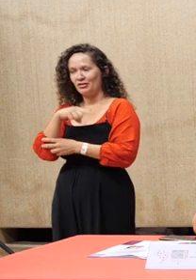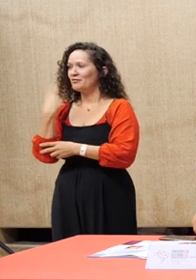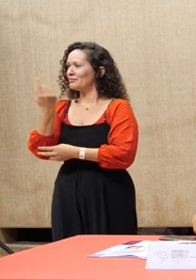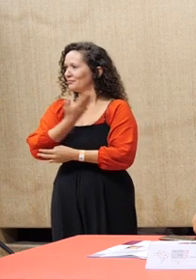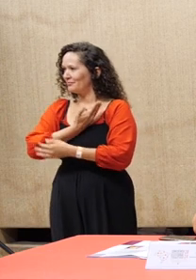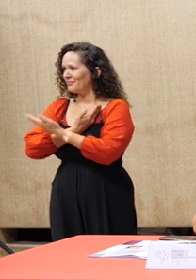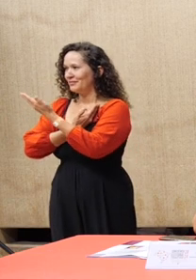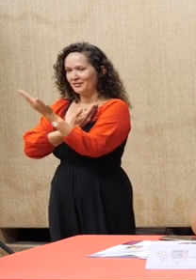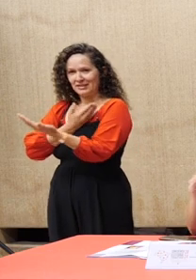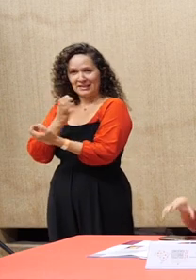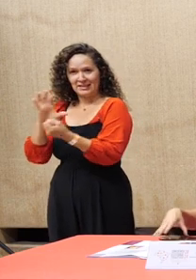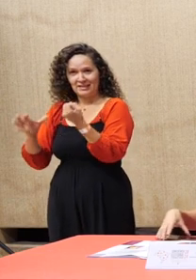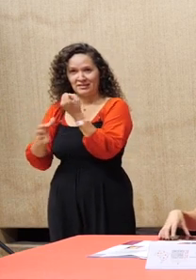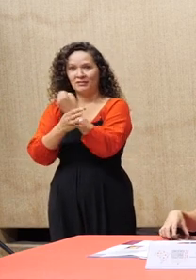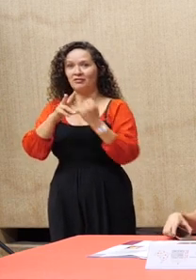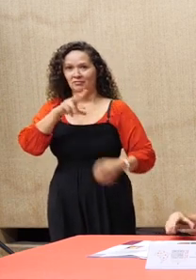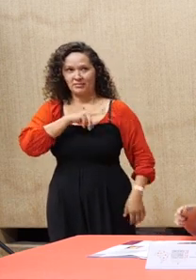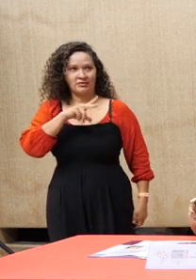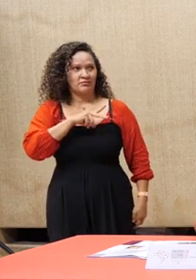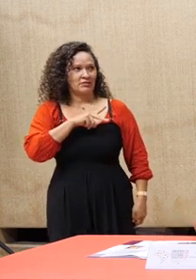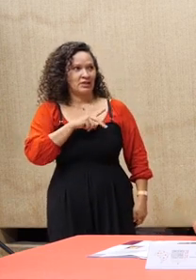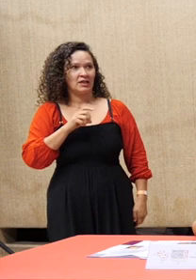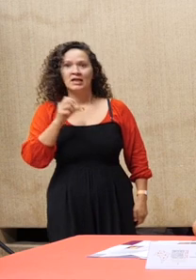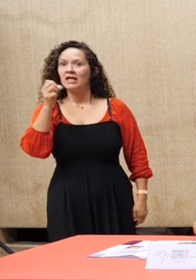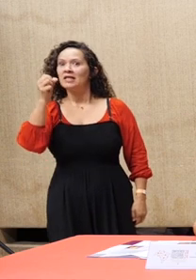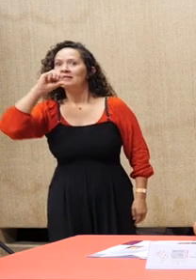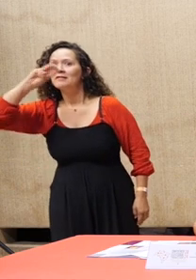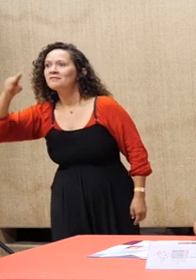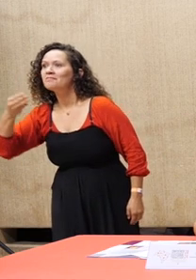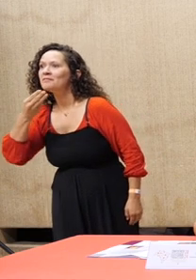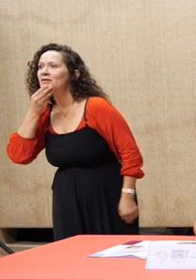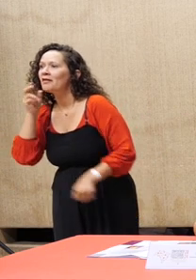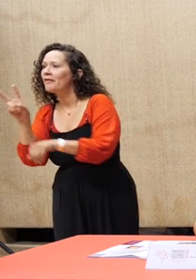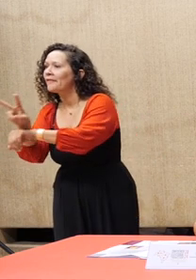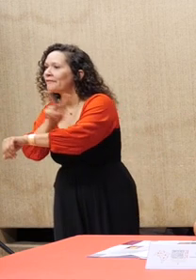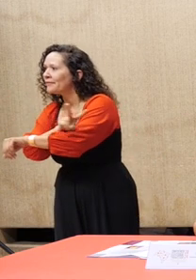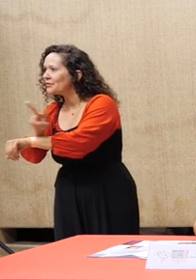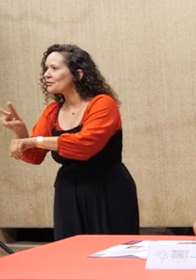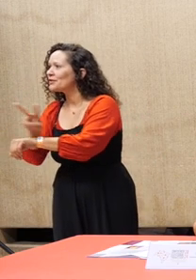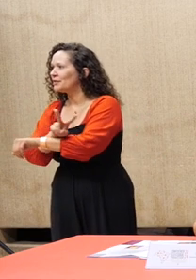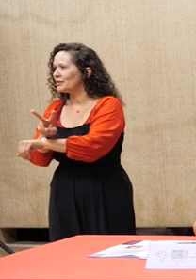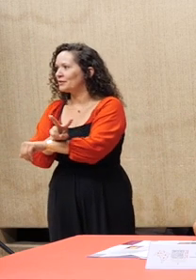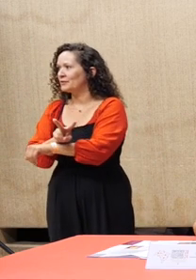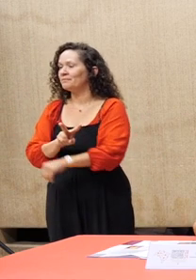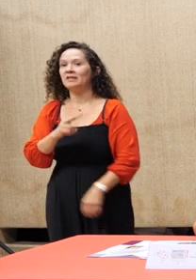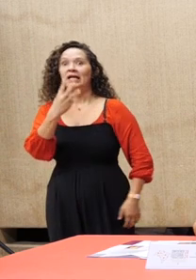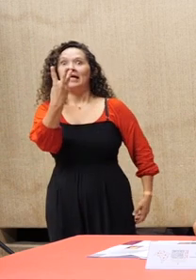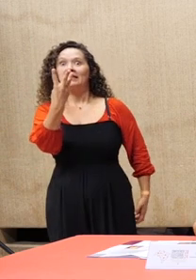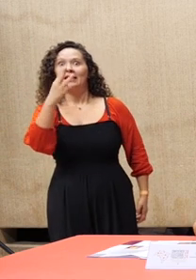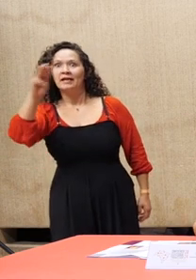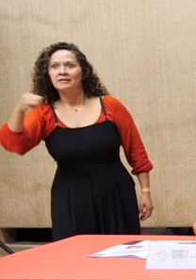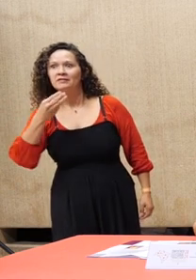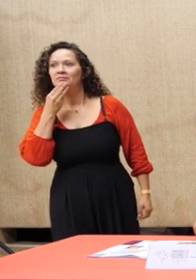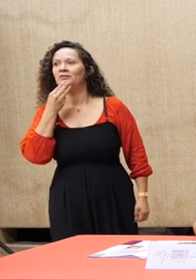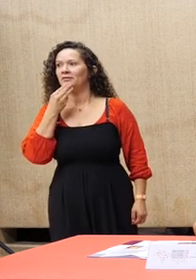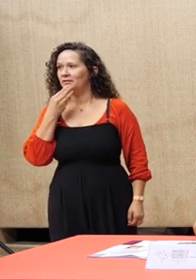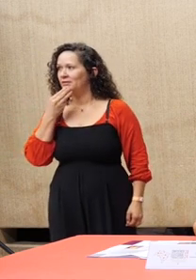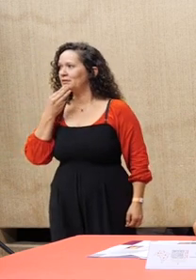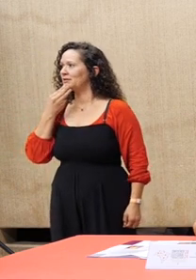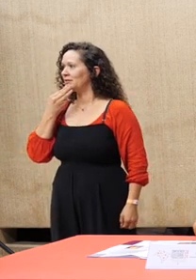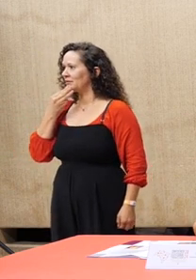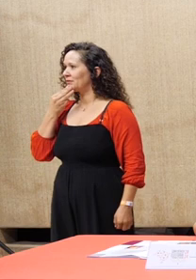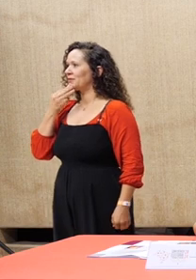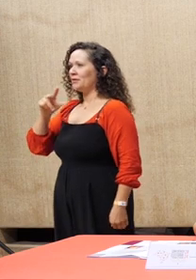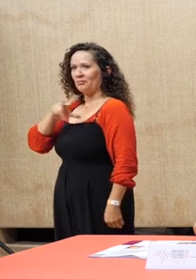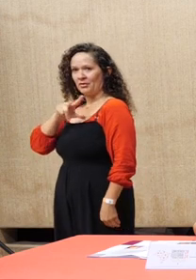companheiro aqui da segurança privada, são 6 milhões de vigilantes, salvo engano, se Tiago puder me encarregar, 3 milhões, 3 milhões de